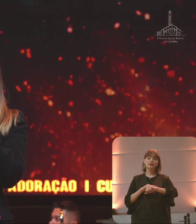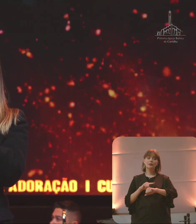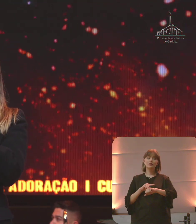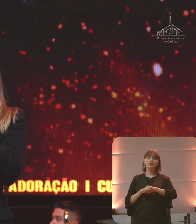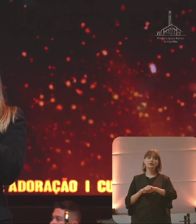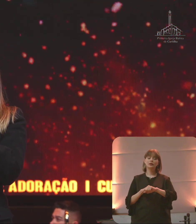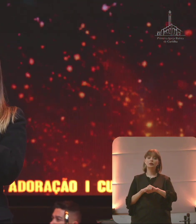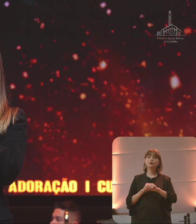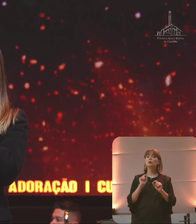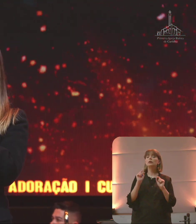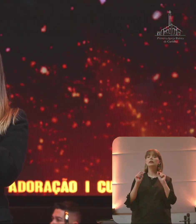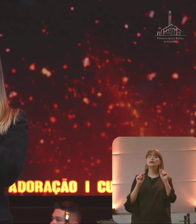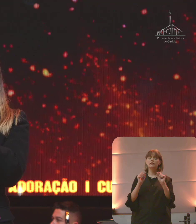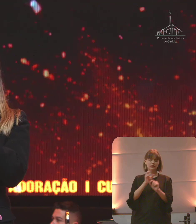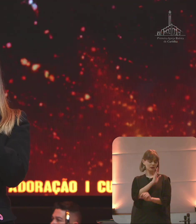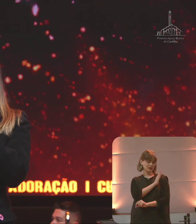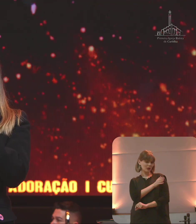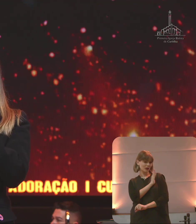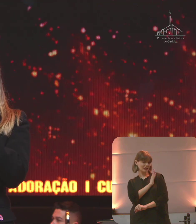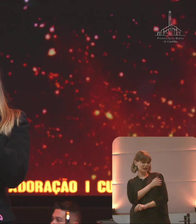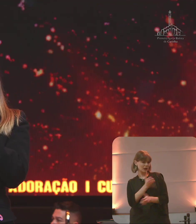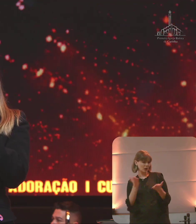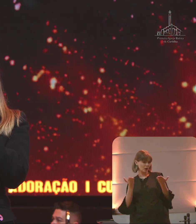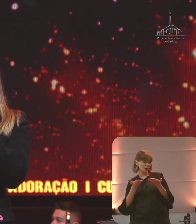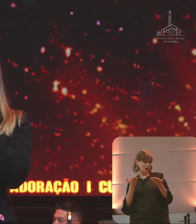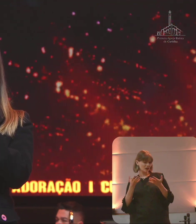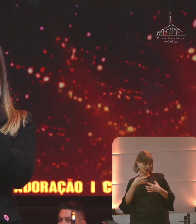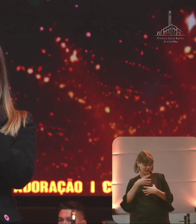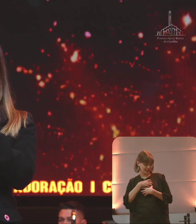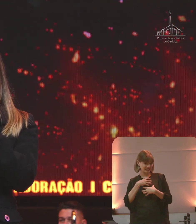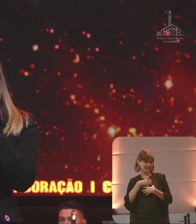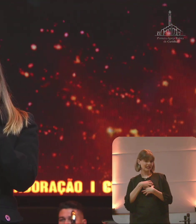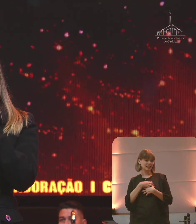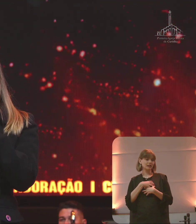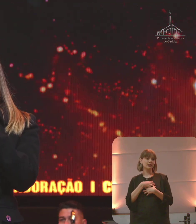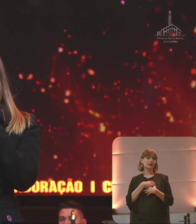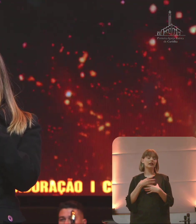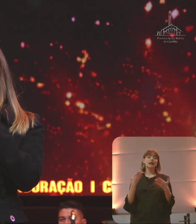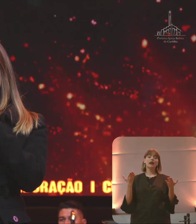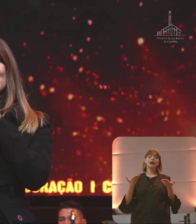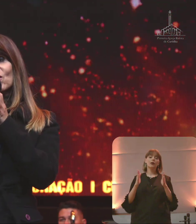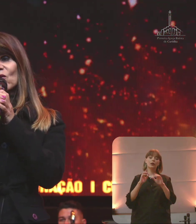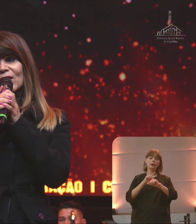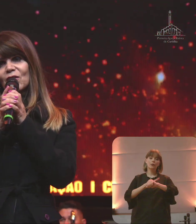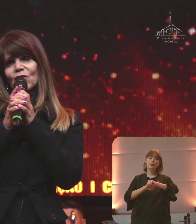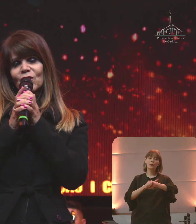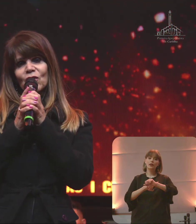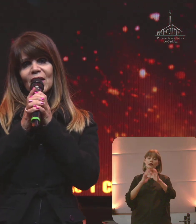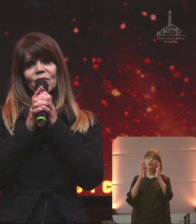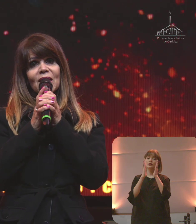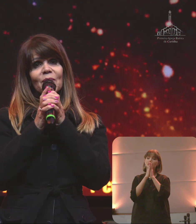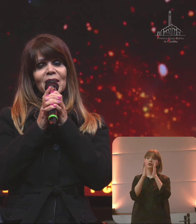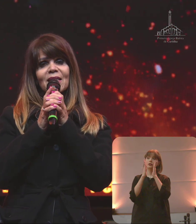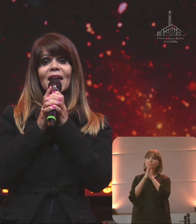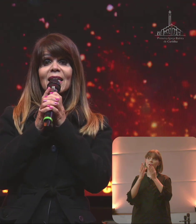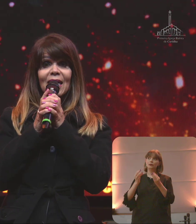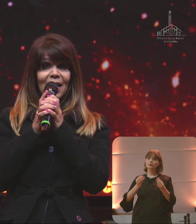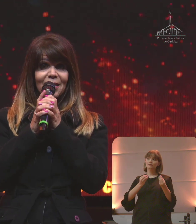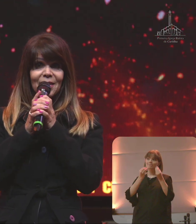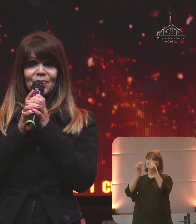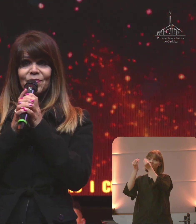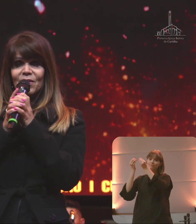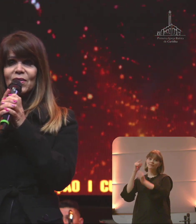veio, que está no teu coração nessa noite. Amém? Eu queria que você então fechasse os teus olhinhos e colocasse diante dele. Você também que está